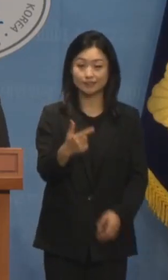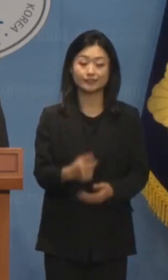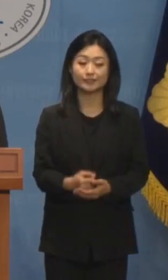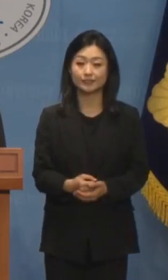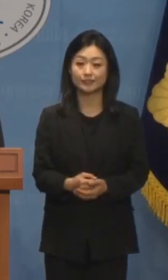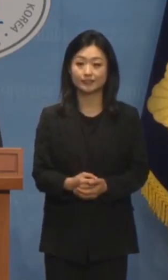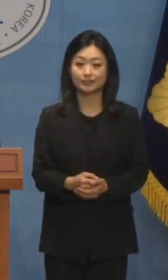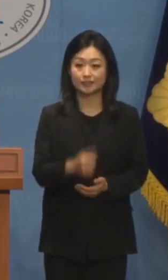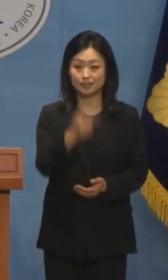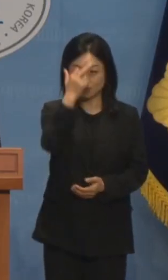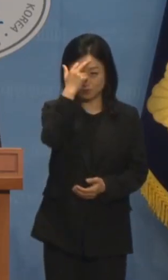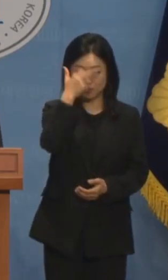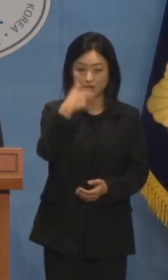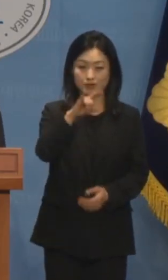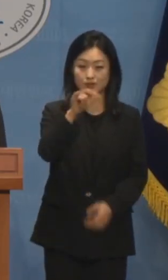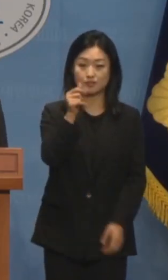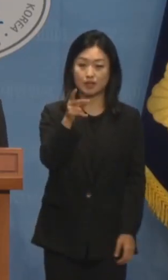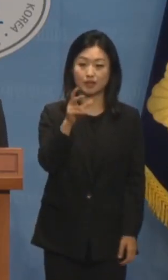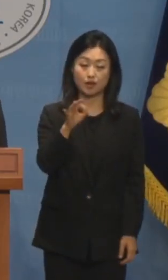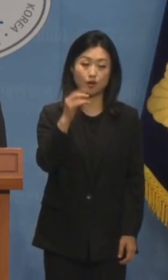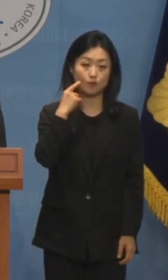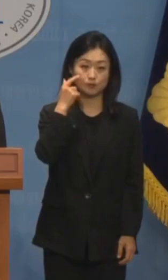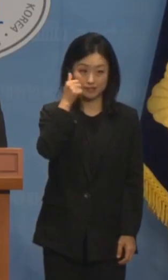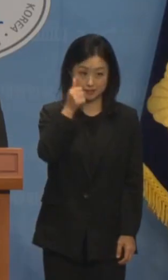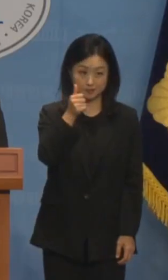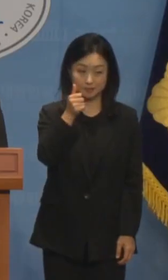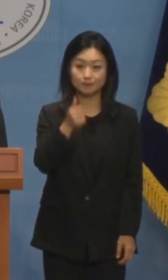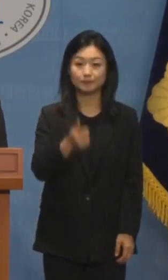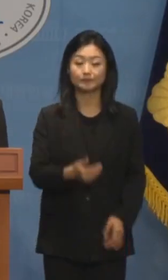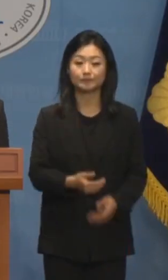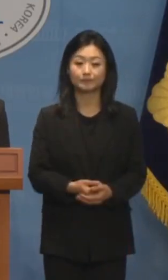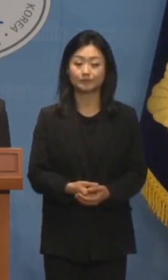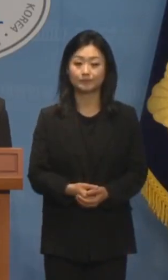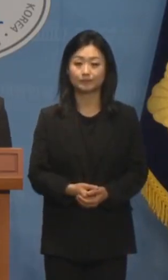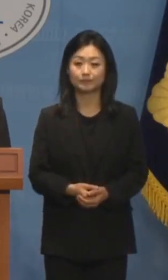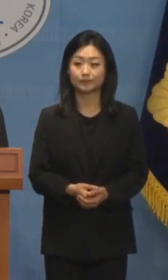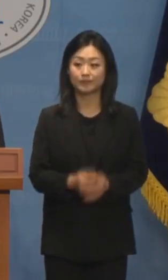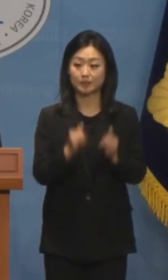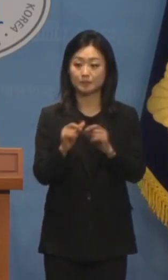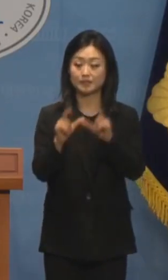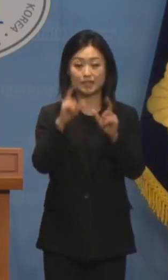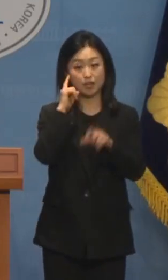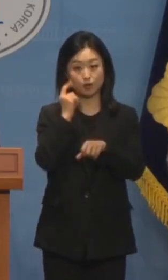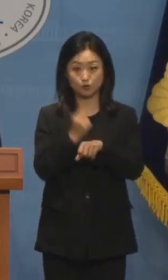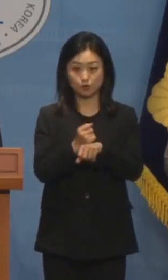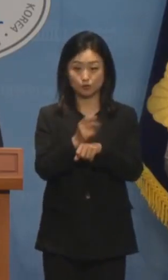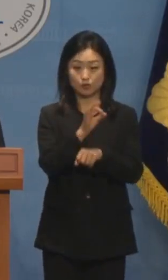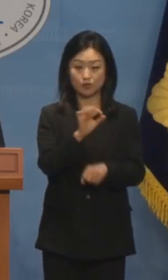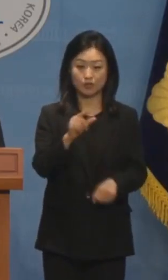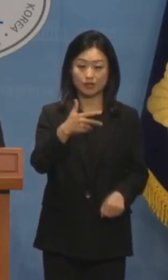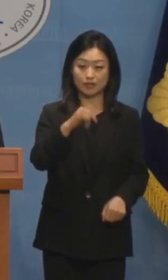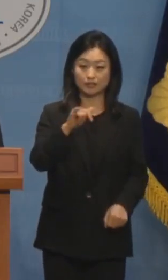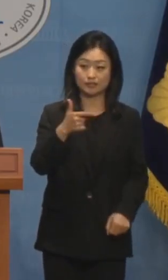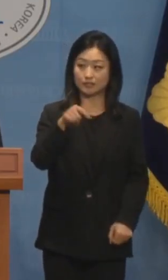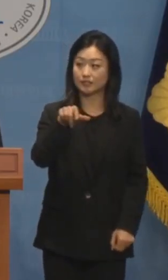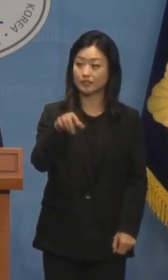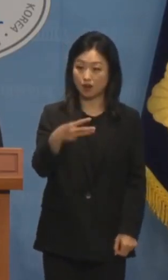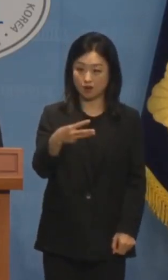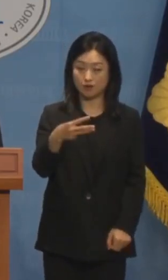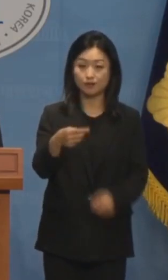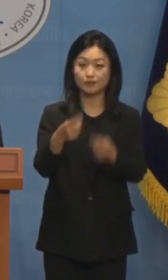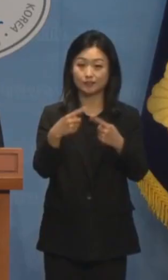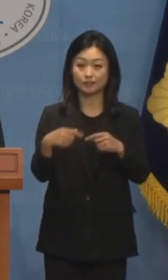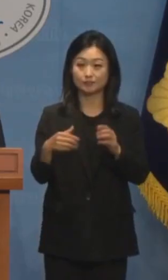그리고 최재형 목사님 오셨습니다. 네, 그리고 민생경제연구소의 안진걸 공동소장님도 함께하고